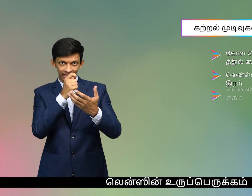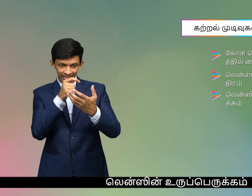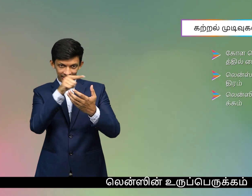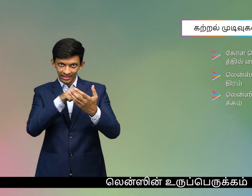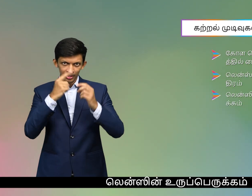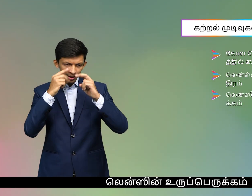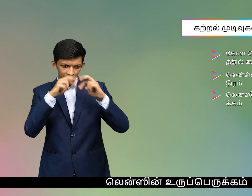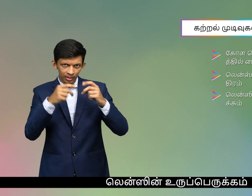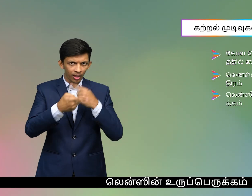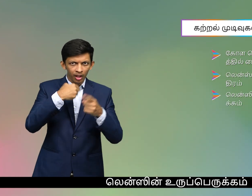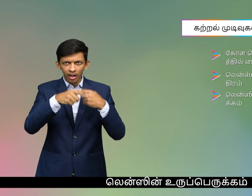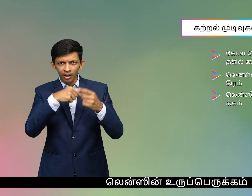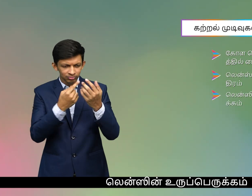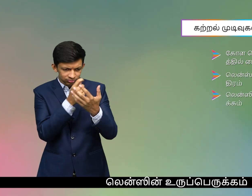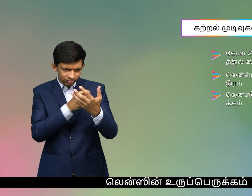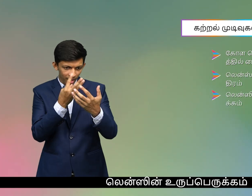வில்லையின் உருப்பெருக்கம்,